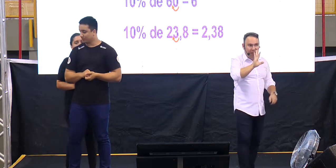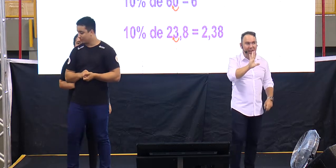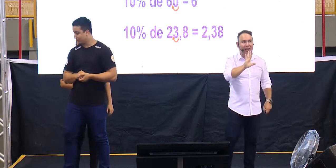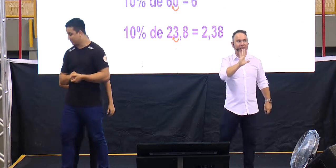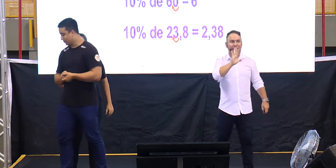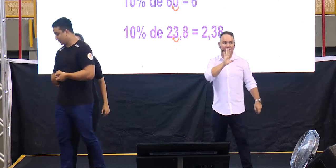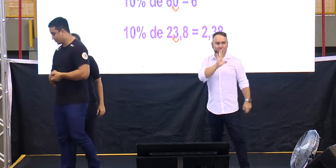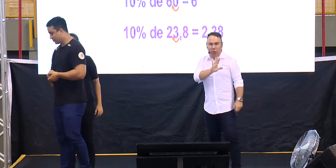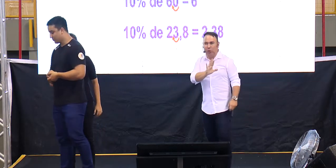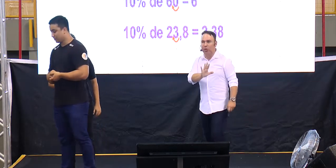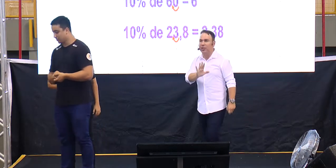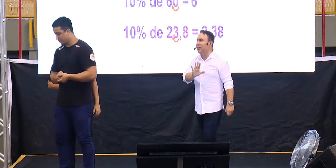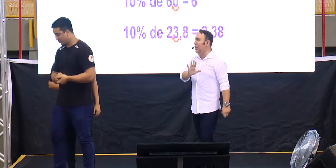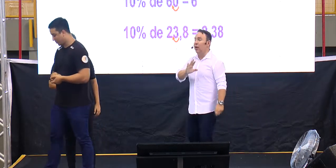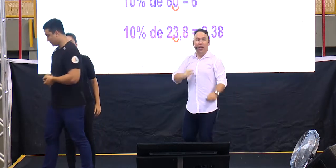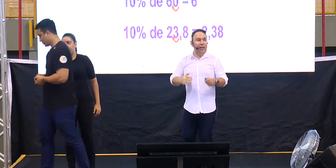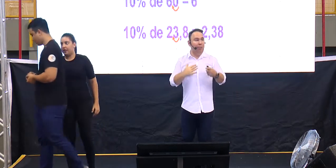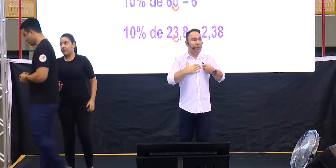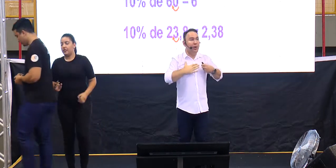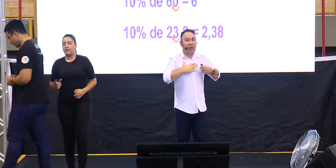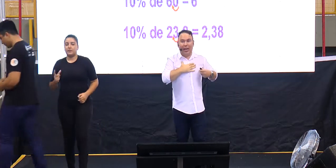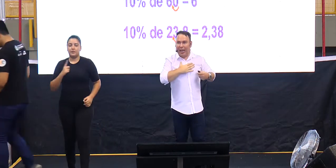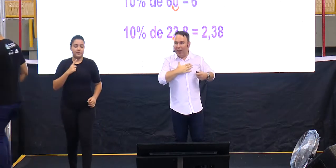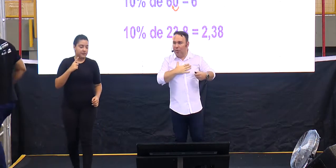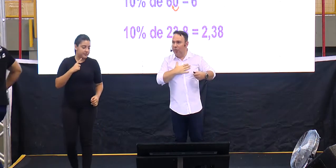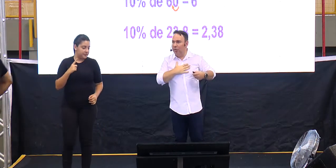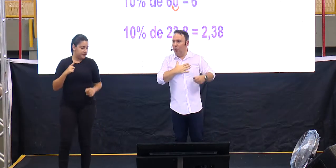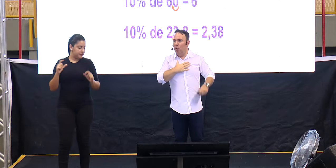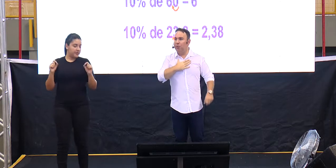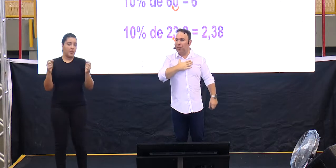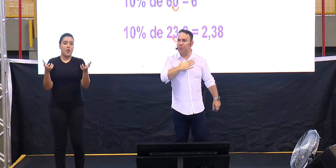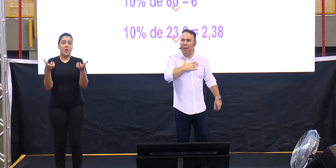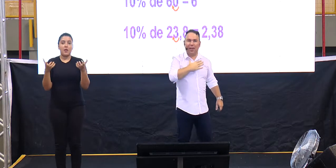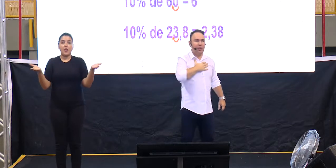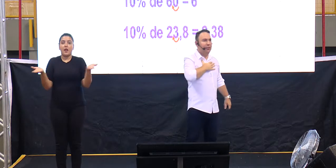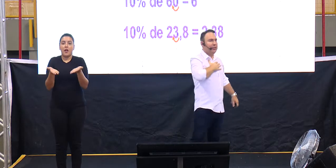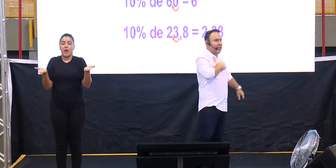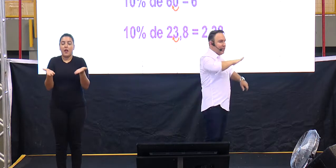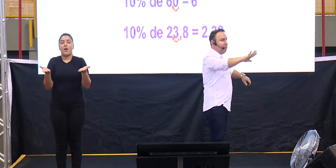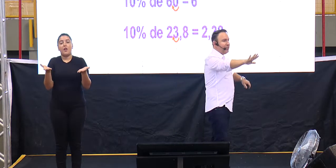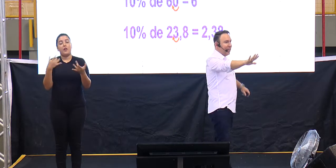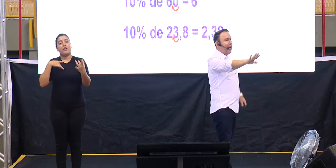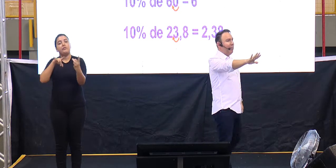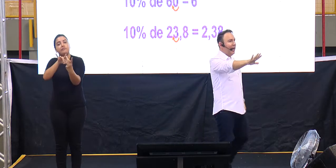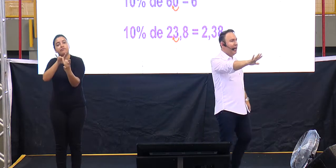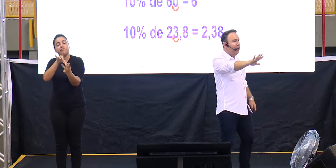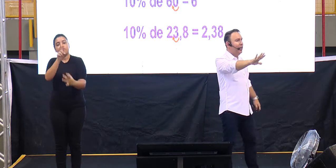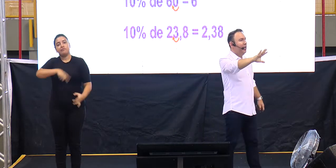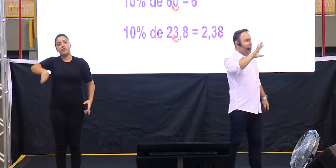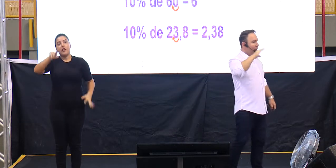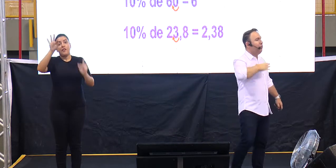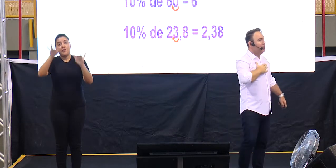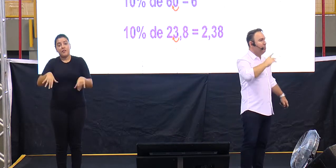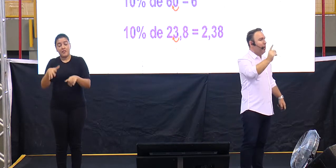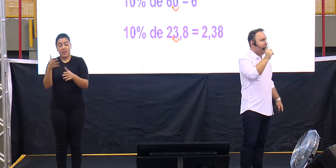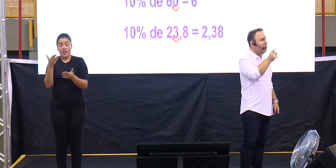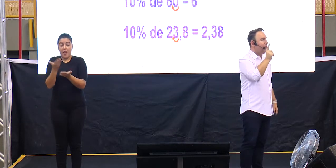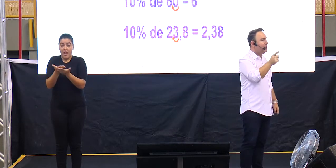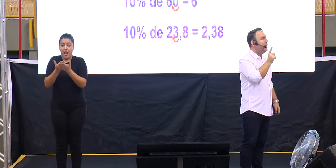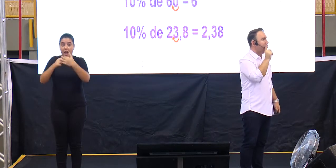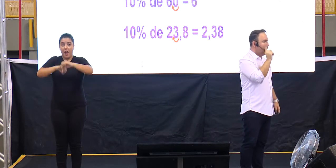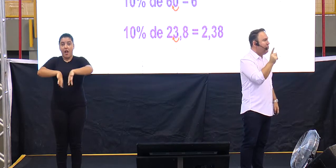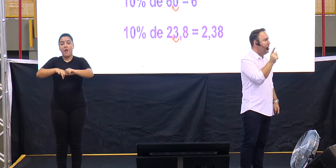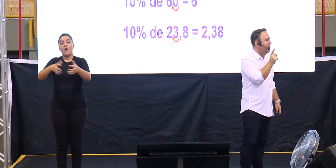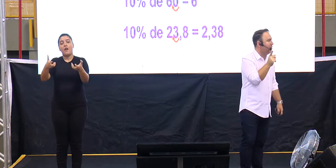Tu vai ver. Escuta o que eu estou lhe dizendo. Depois eu quero o feedback de vocês. Depois que acabar a aula, quero o feedback